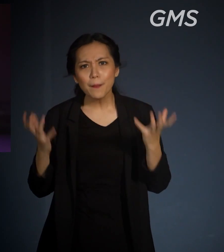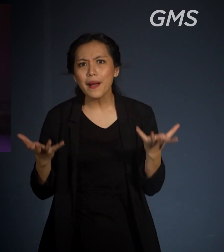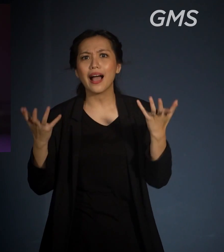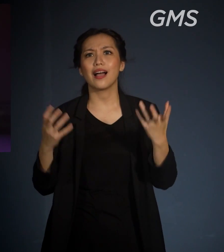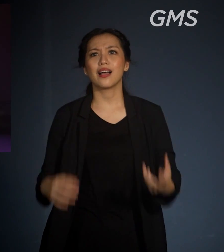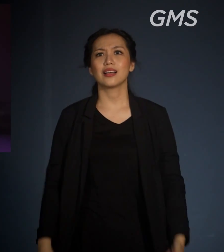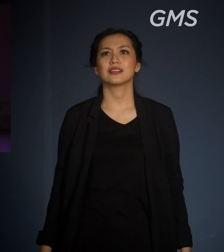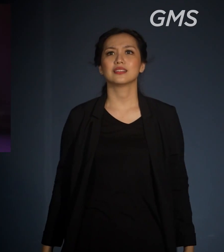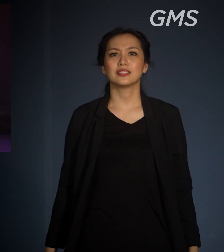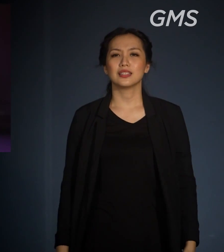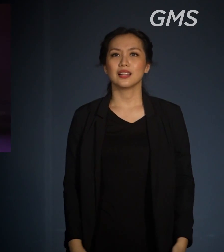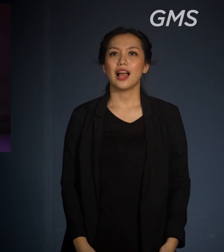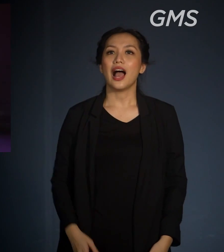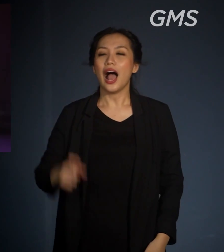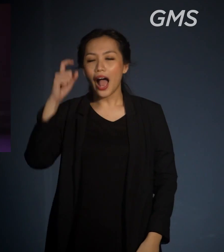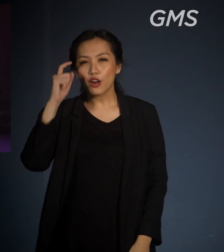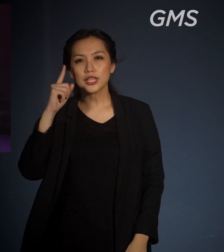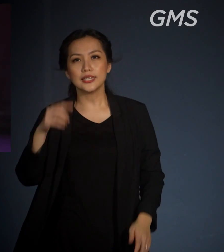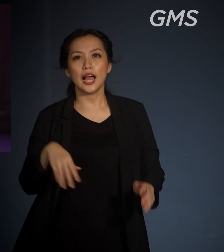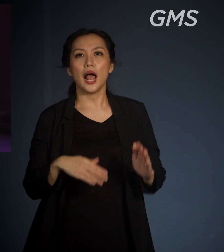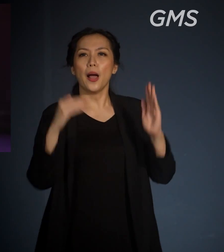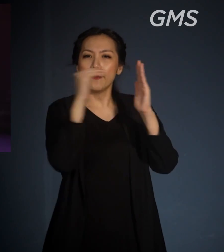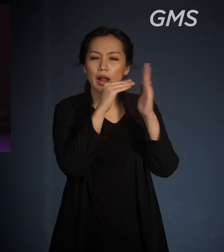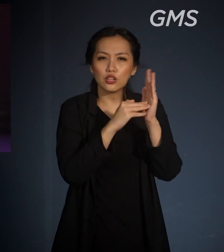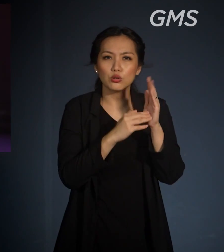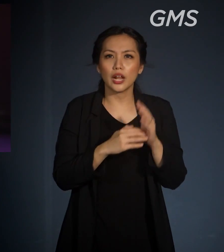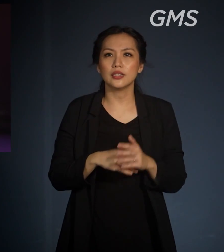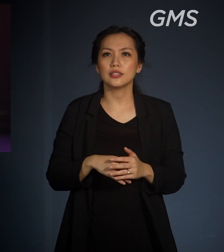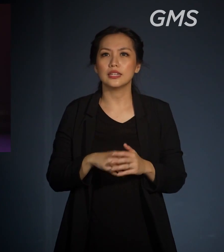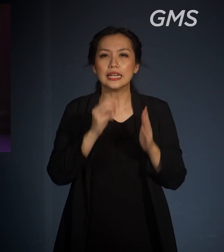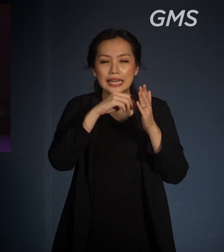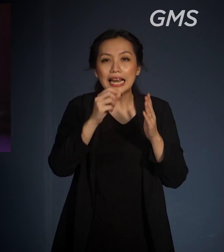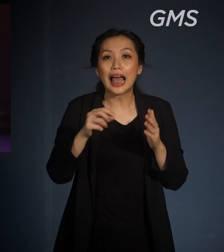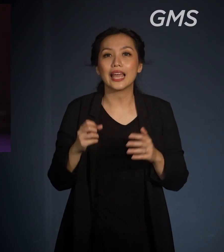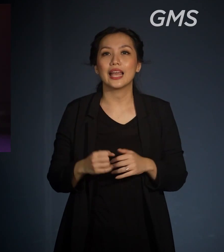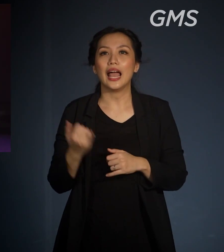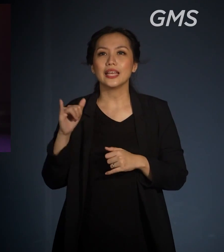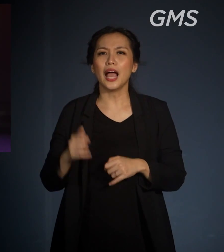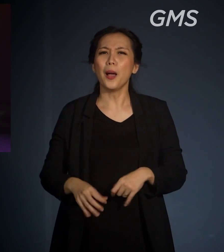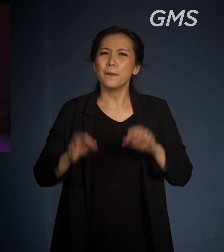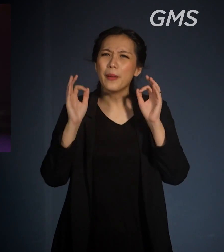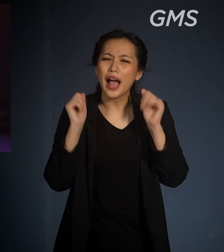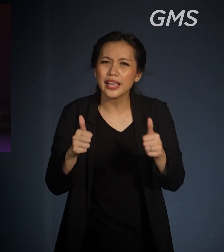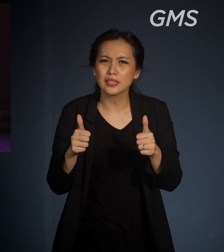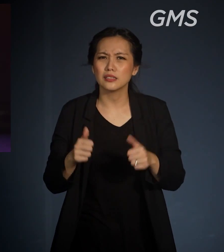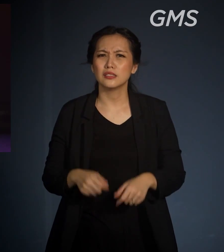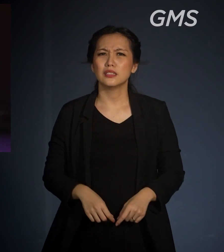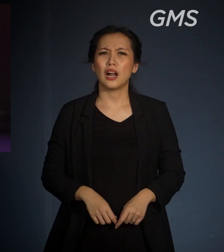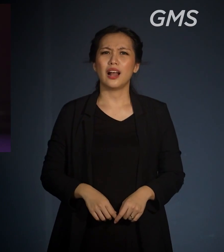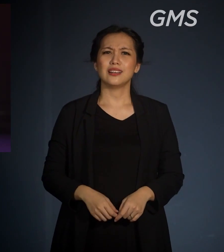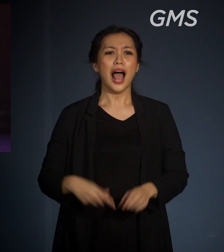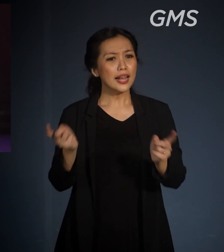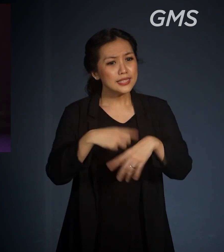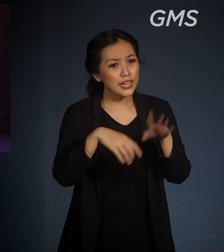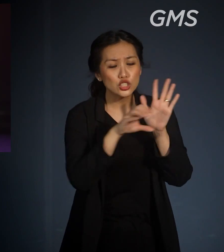Anda. Sehingga pekerjaan Anda apapun profesinya jadi mimbar bagi banyak orang. Jadi kesaksian bagi banyak